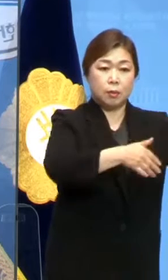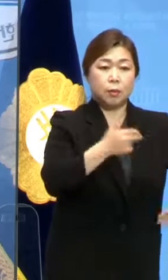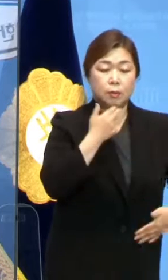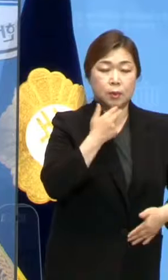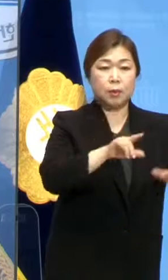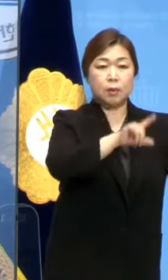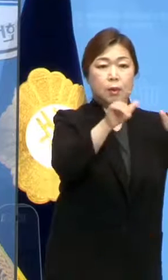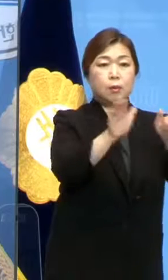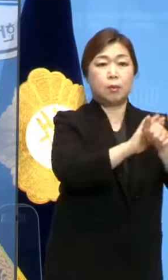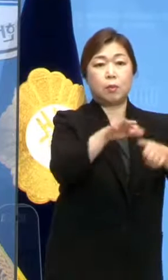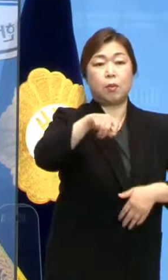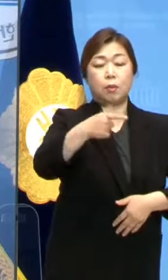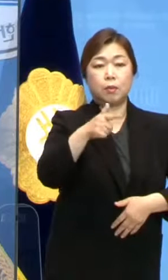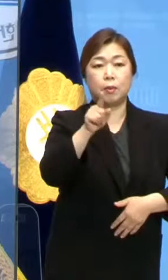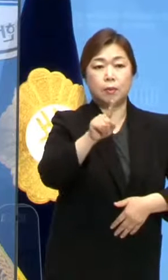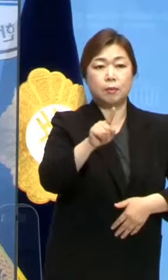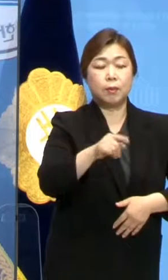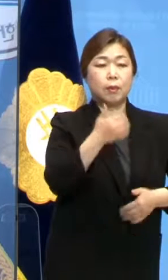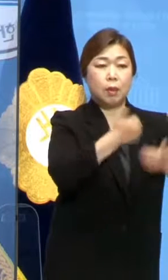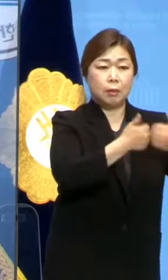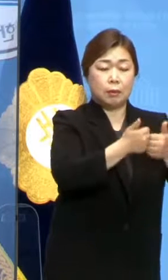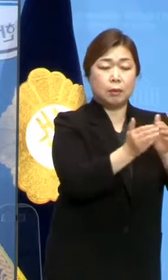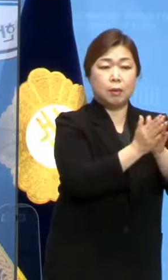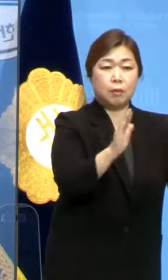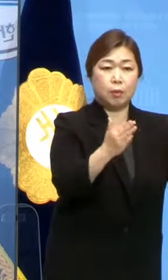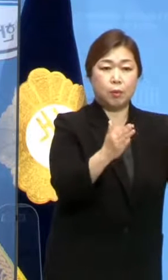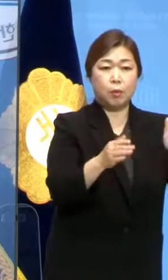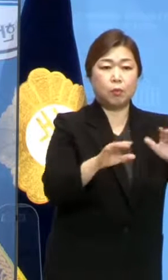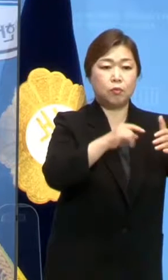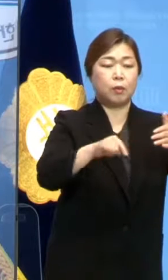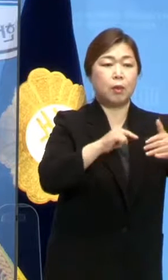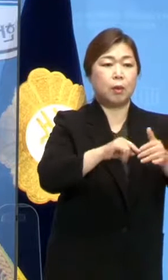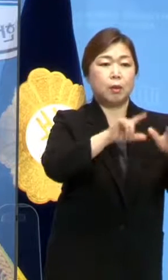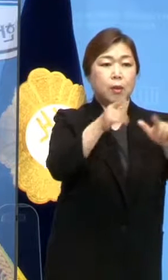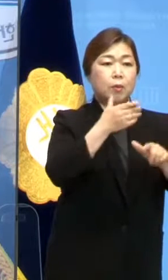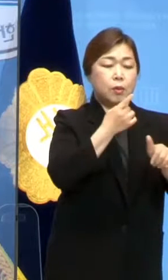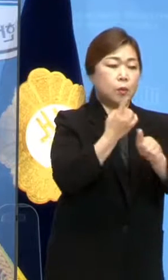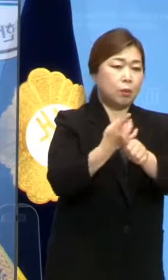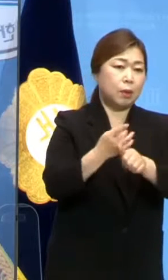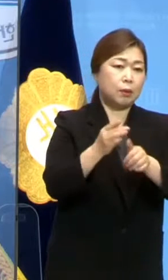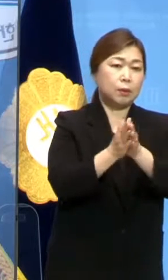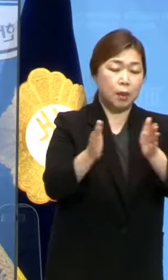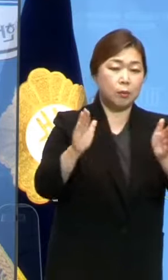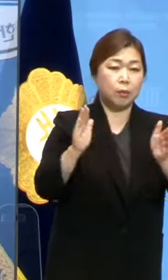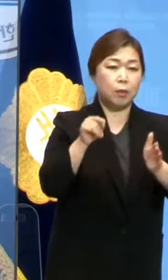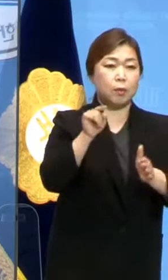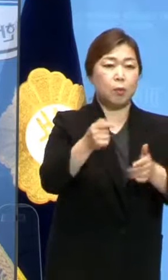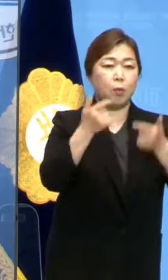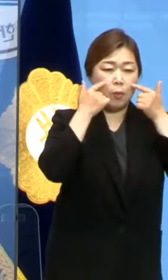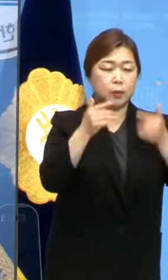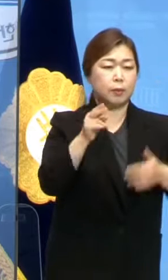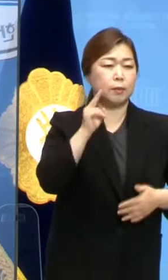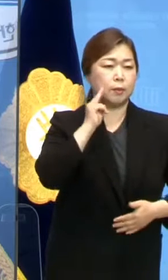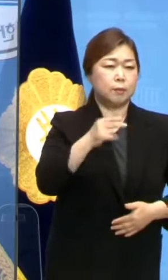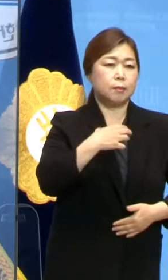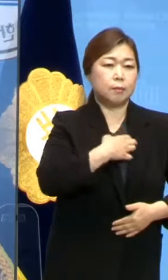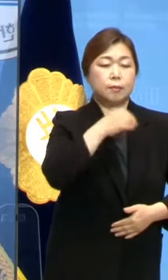오는 국내 사회복지 갈대의 시작이며 국내 사회복지 농간에 시작이 될 것을 심히